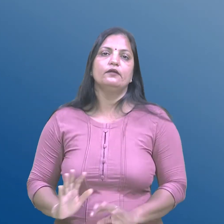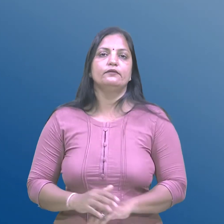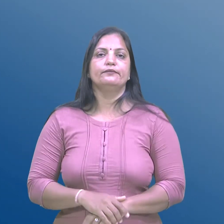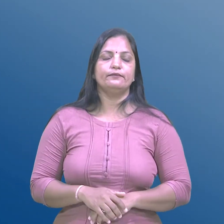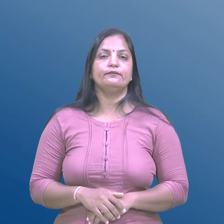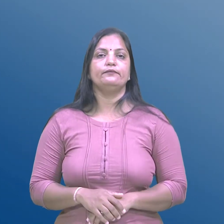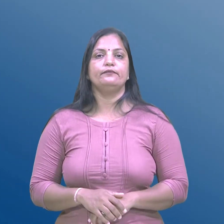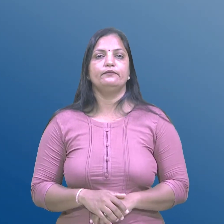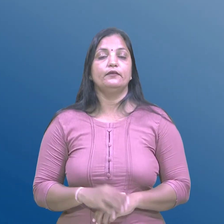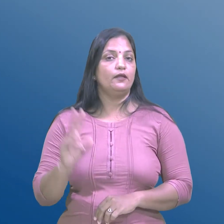બીજું,